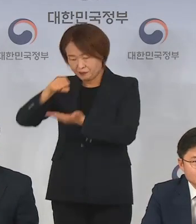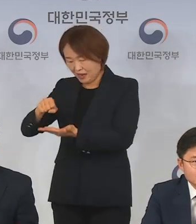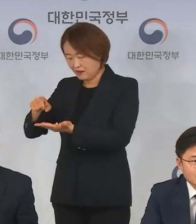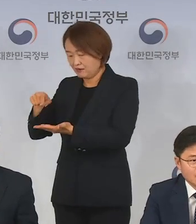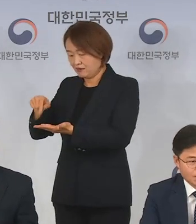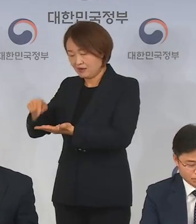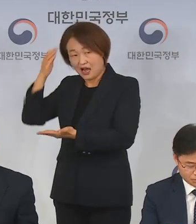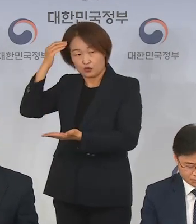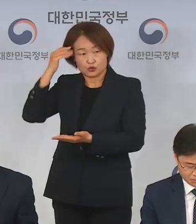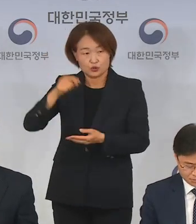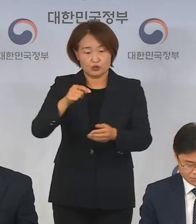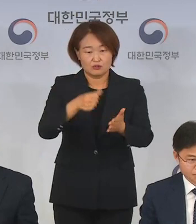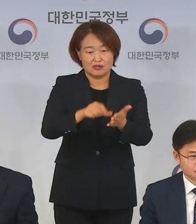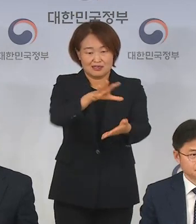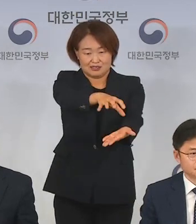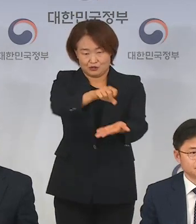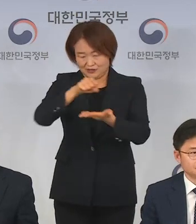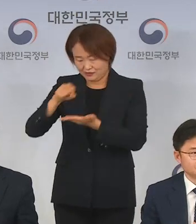분석을 하고 있습니다.